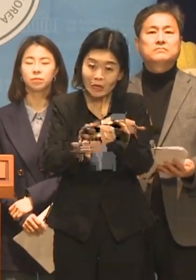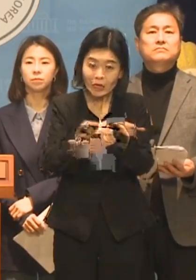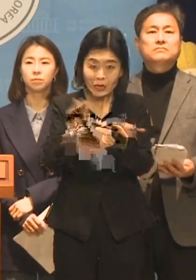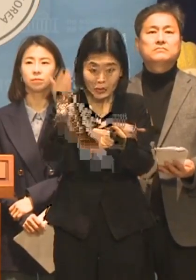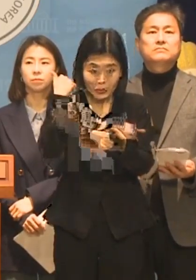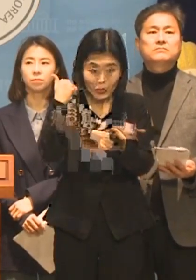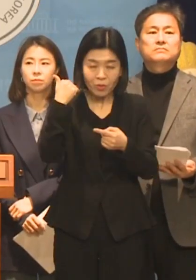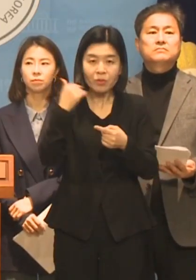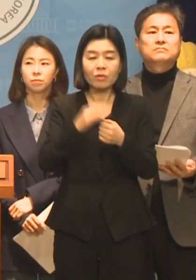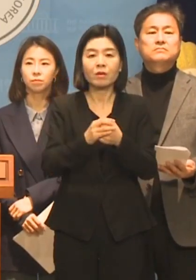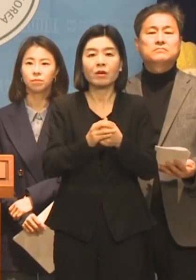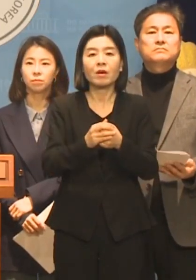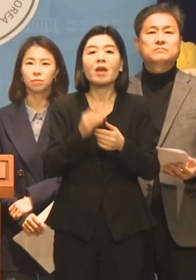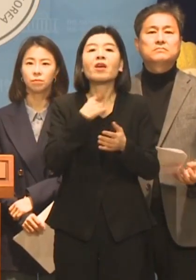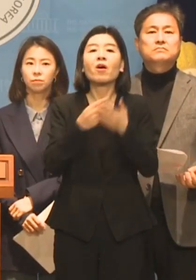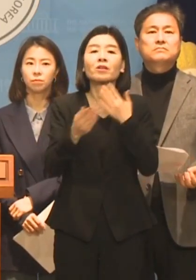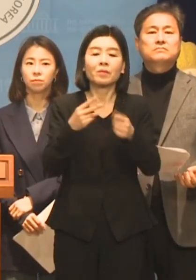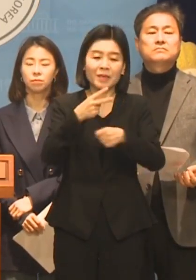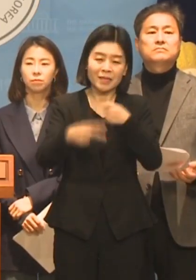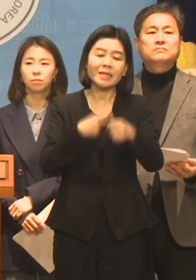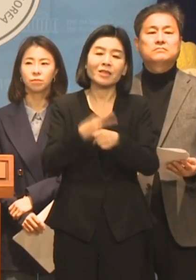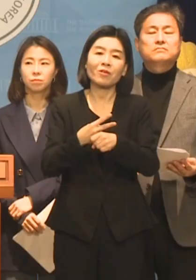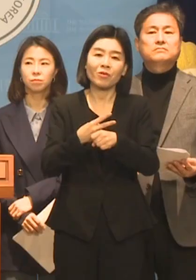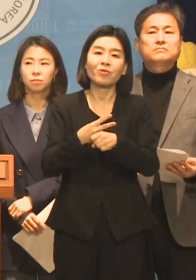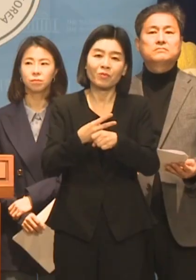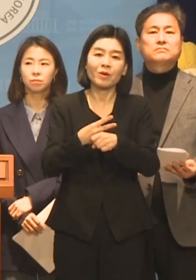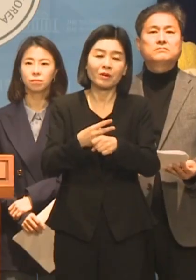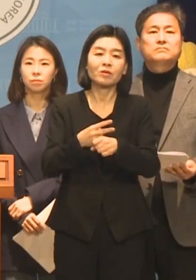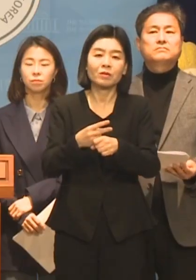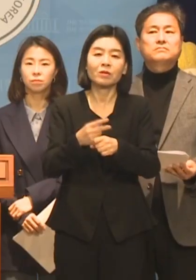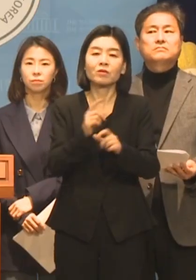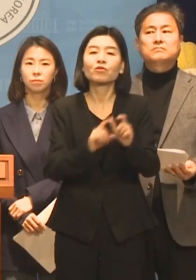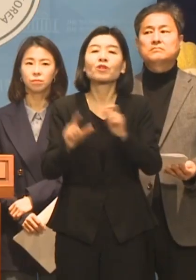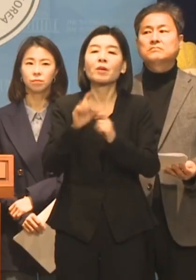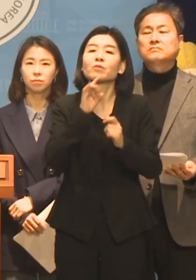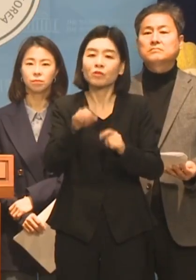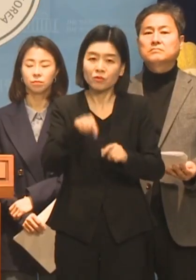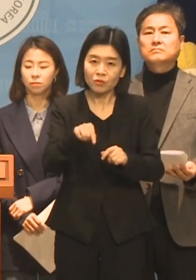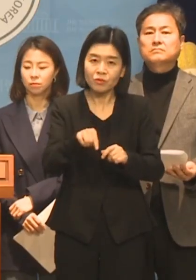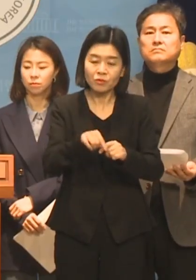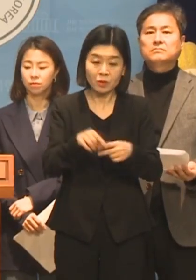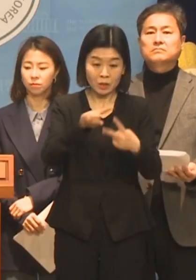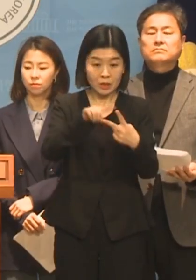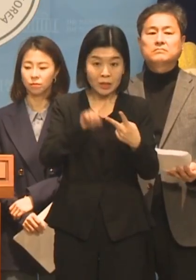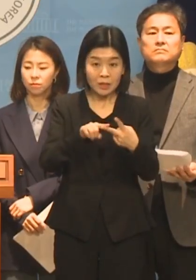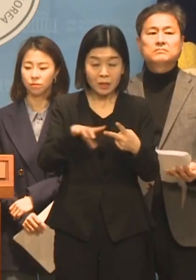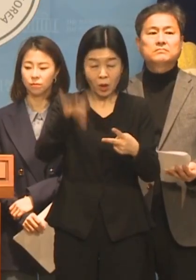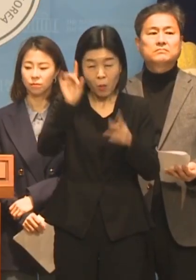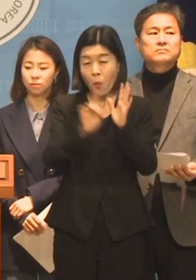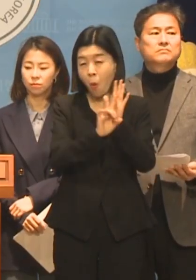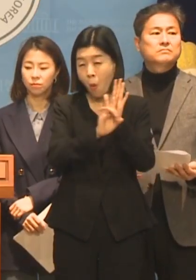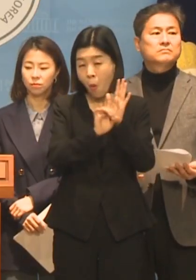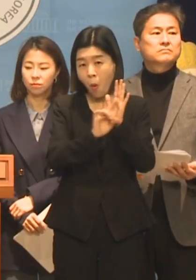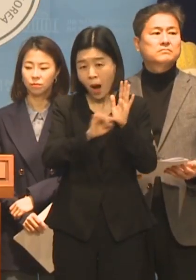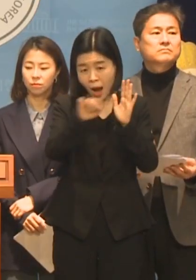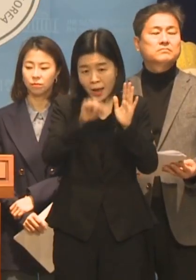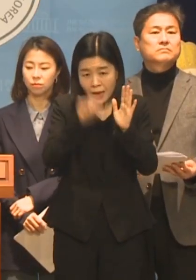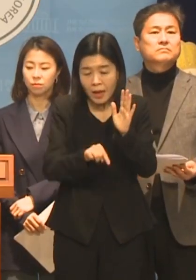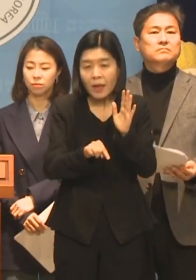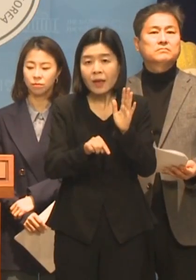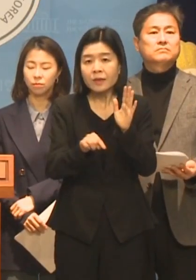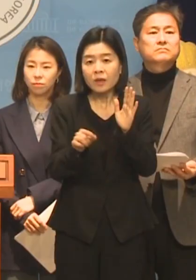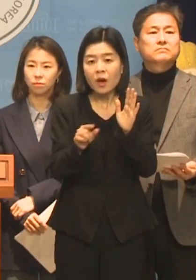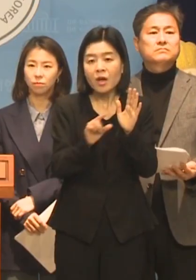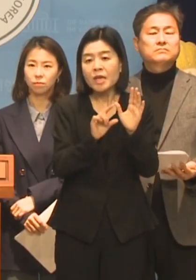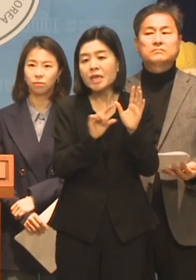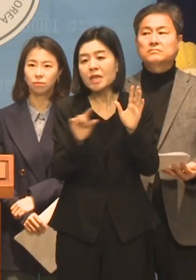이상으로 응시 자격을 변경한 사례입니다. 확인된 것처럼 2 사례는 모두 최초 공고한 범위 내에서 변경한 것이고